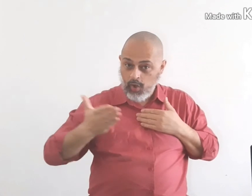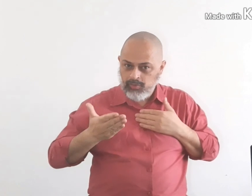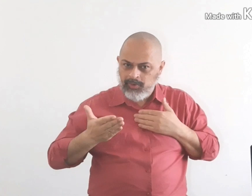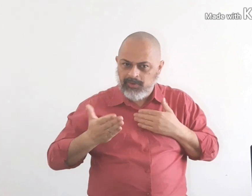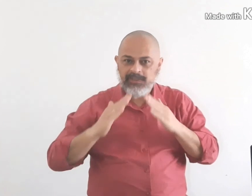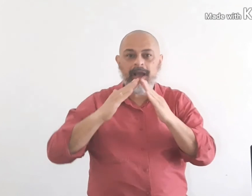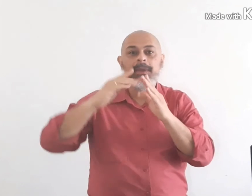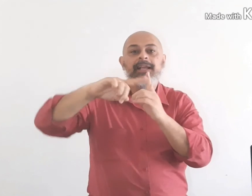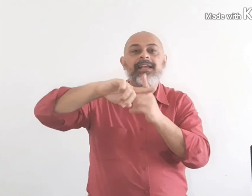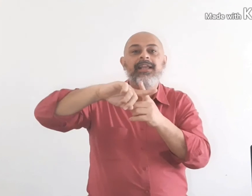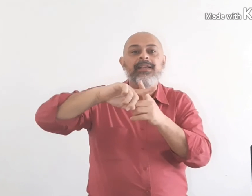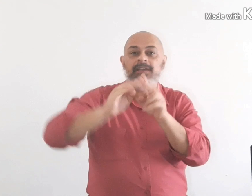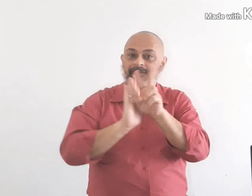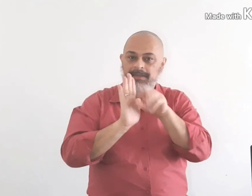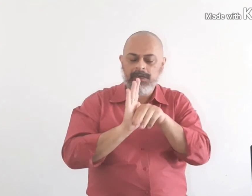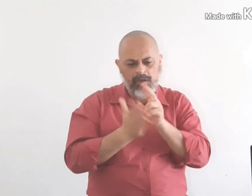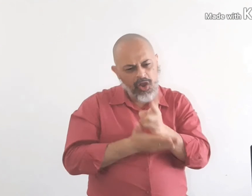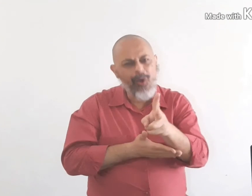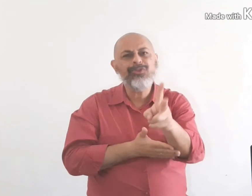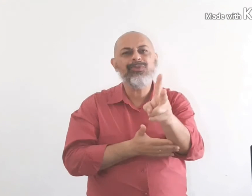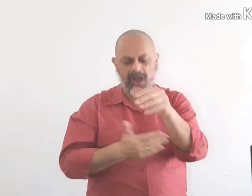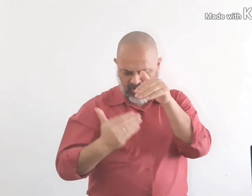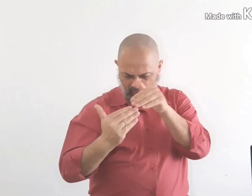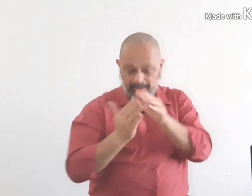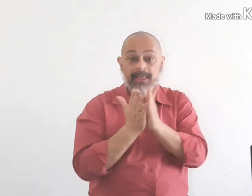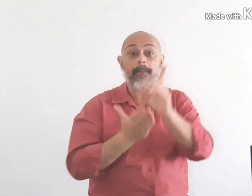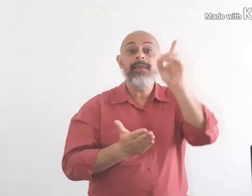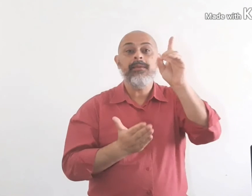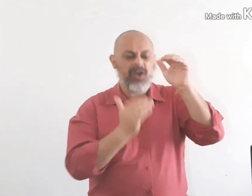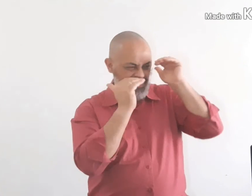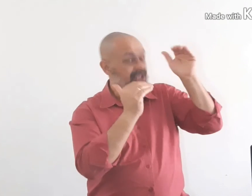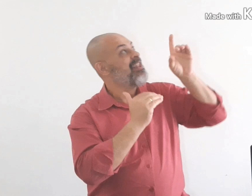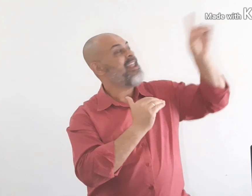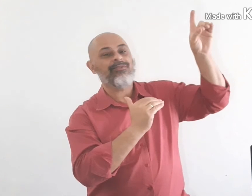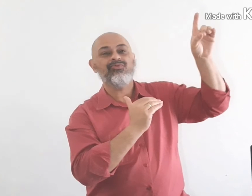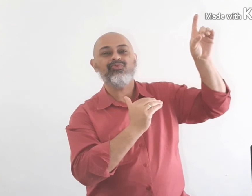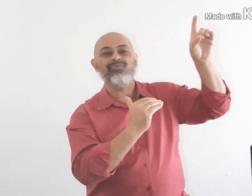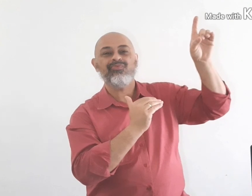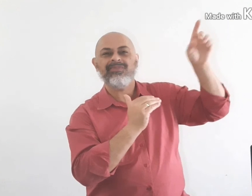bíblica que honra o Senhor na beleza da sua santidade.